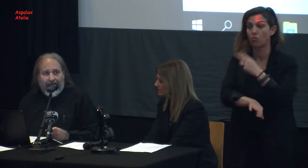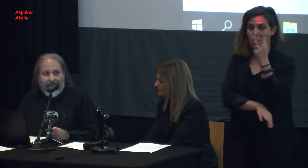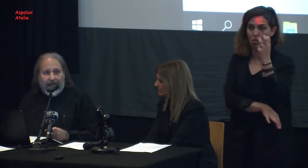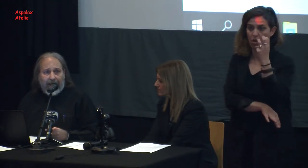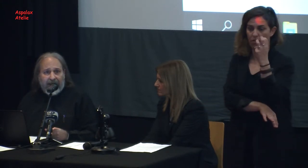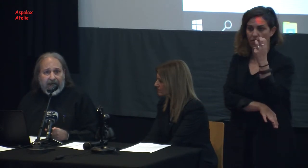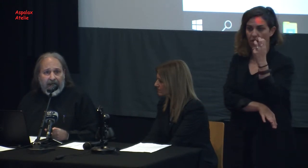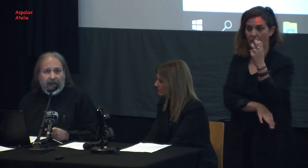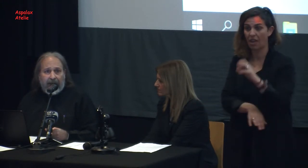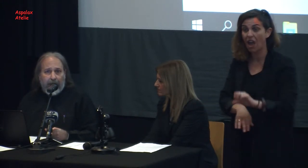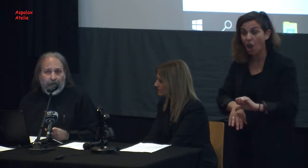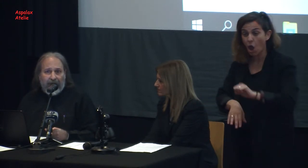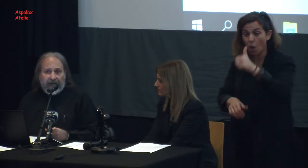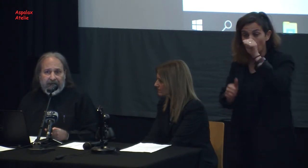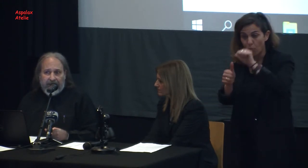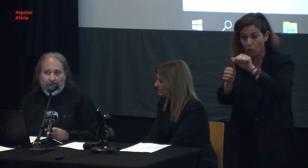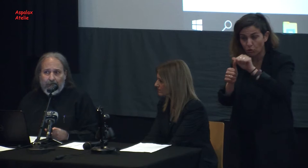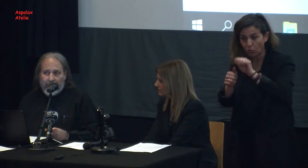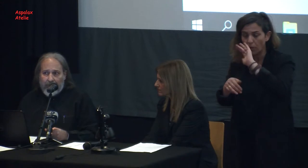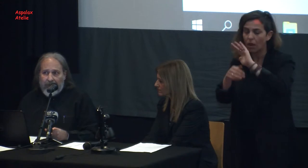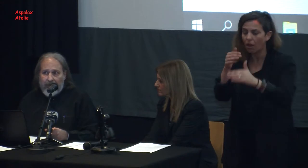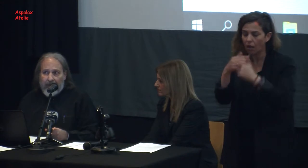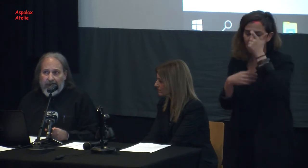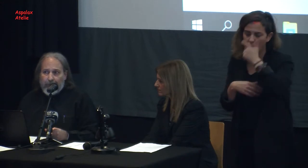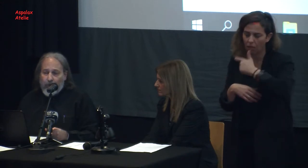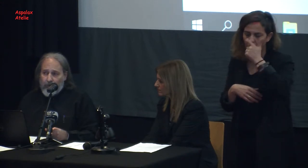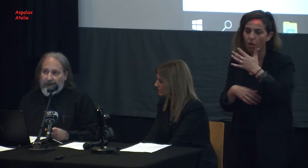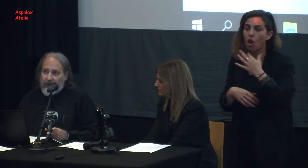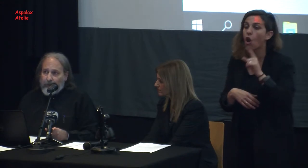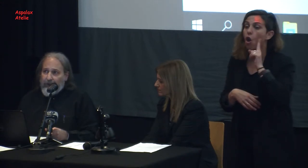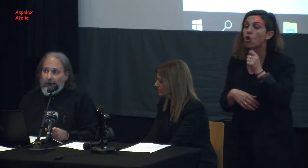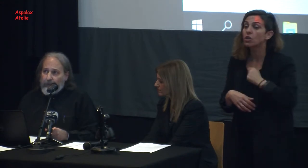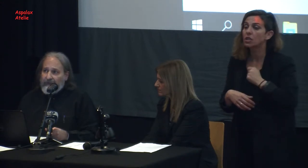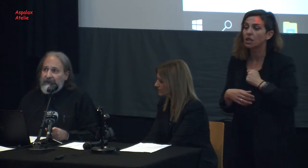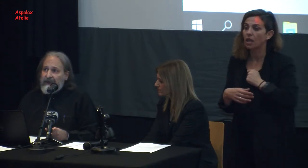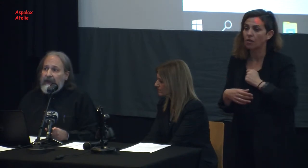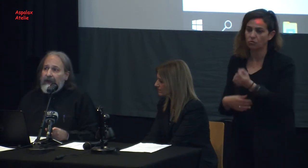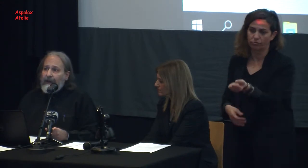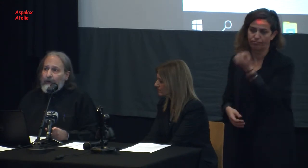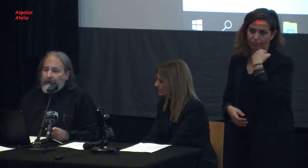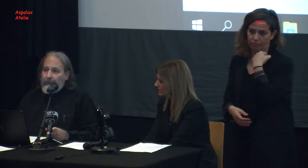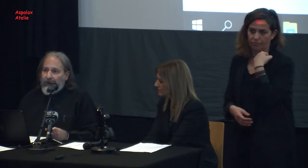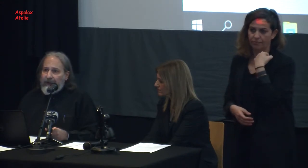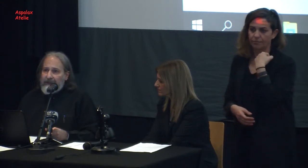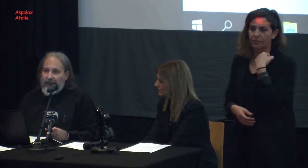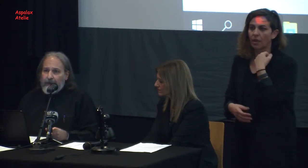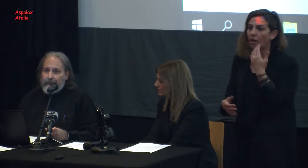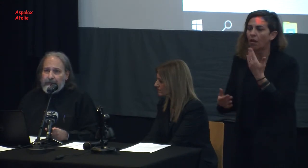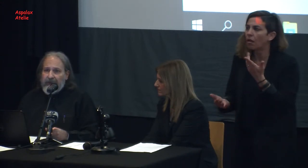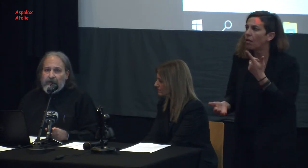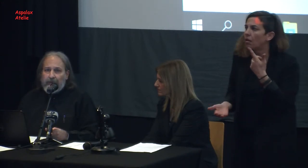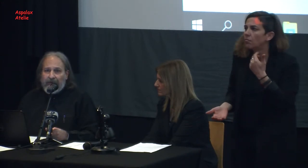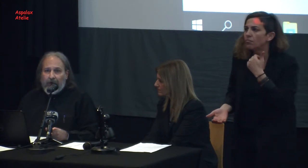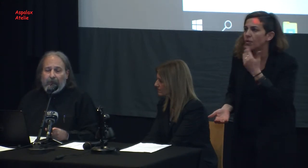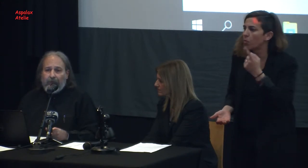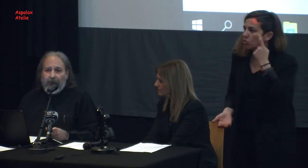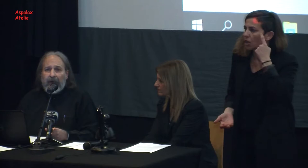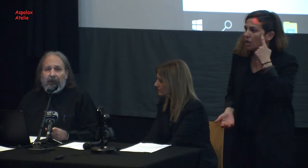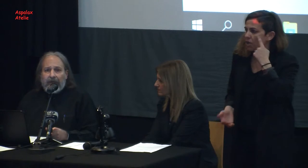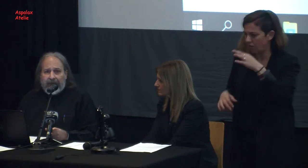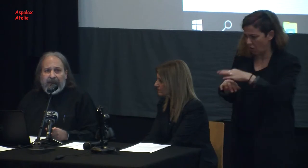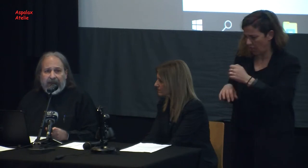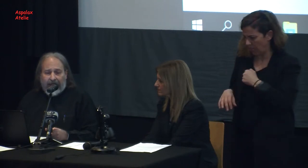μήνα έκλαιγα συνέχεια την απώλεια της σύζυγου μου. Δεν μπορούσα να το πάρω απόφαση ότι μπορεί ένας άνθρωπος που ήταν στο πλευρό